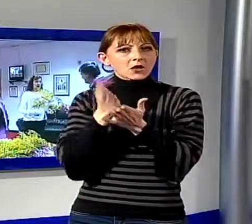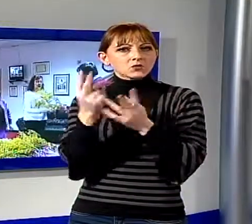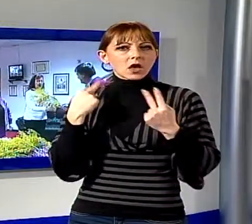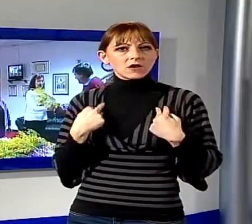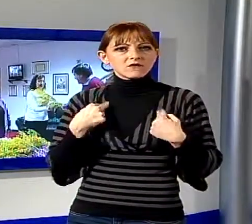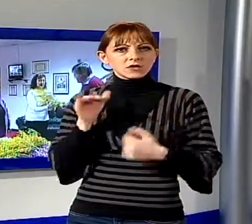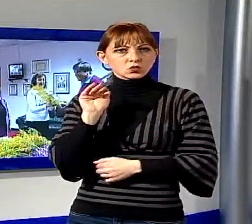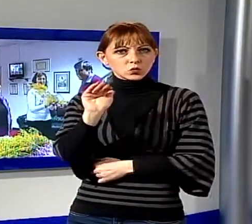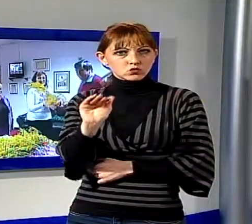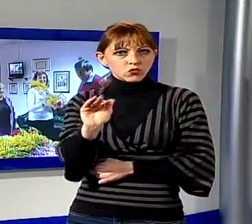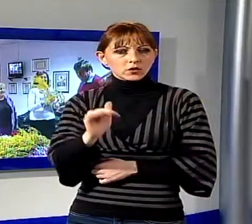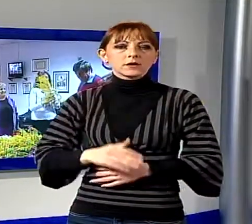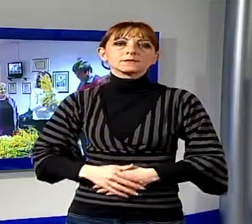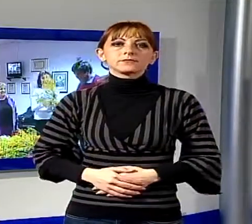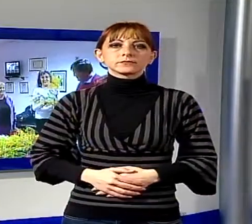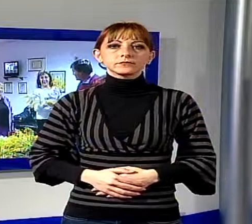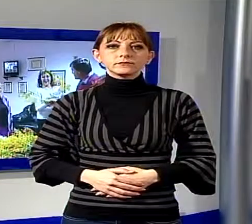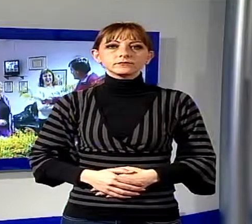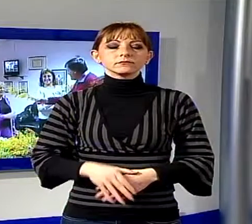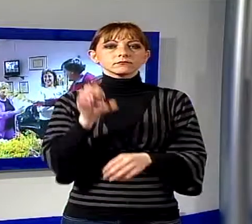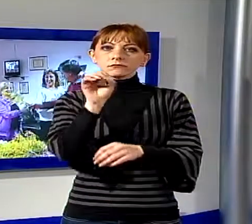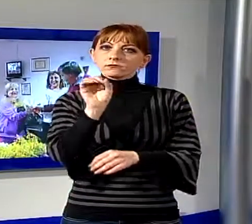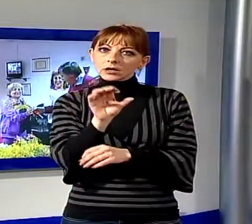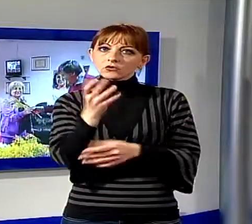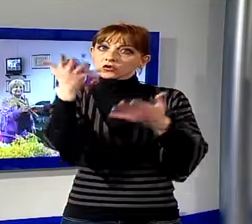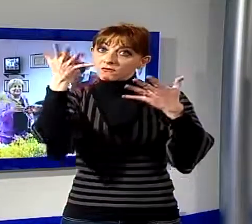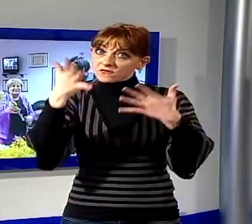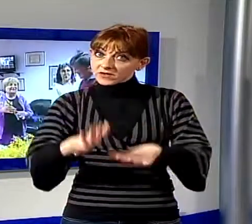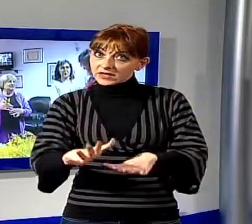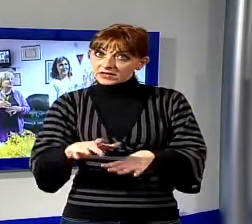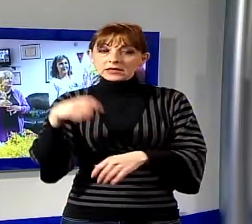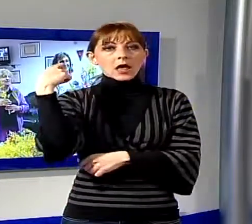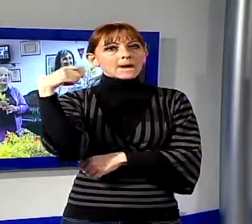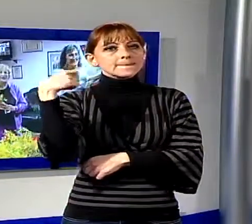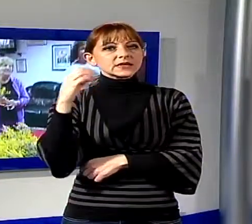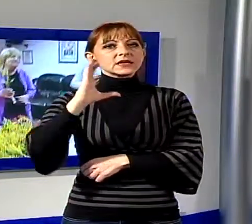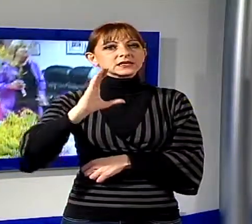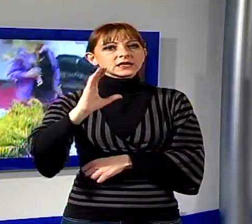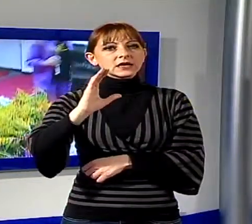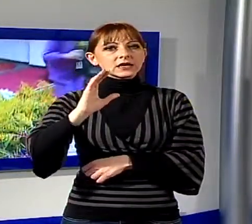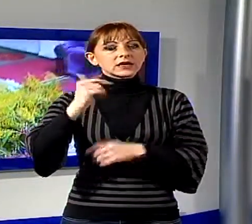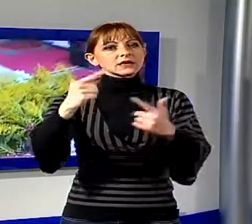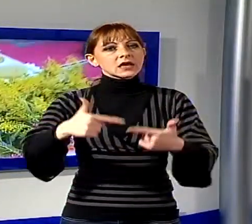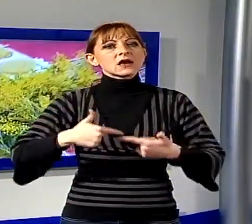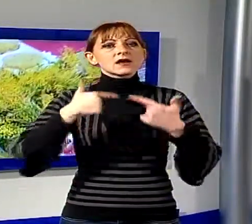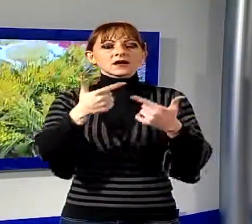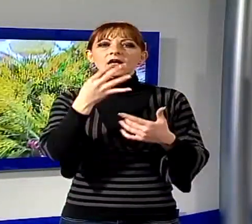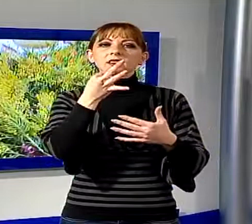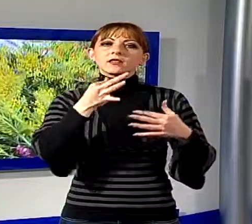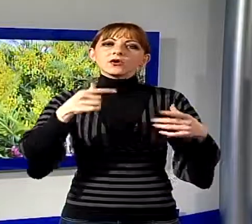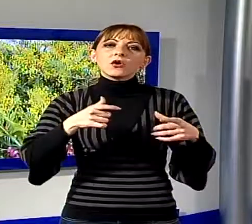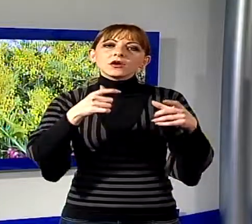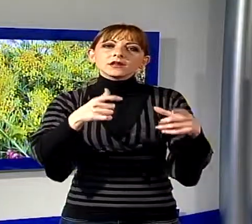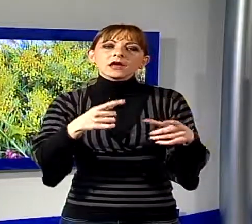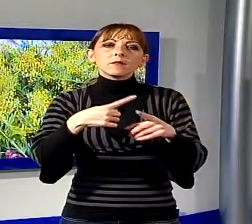giorni. Al termine delle lezioni, il presidente Carlesi ha offerto un dolce e un ramo di mimosa a tutte le donne che